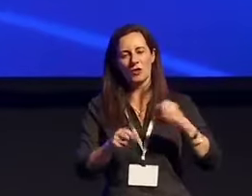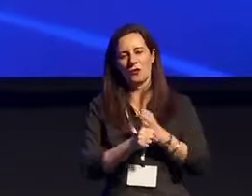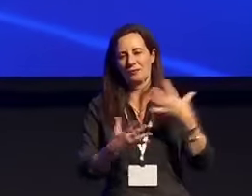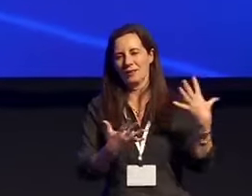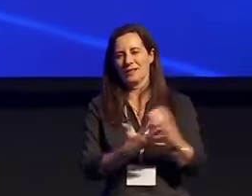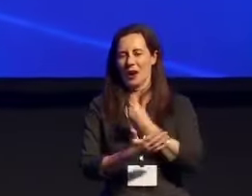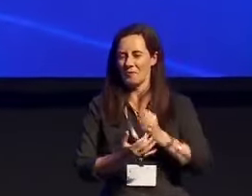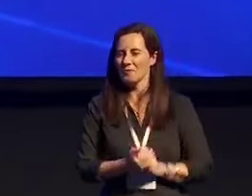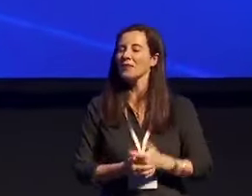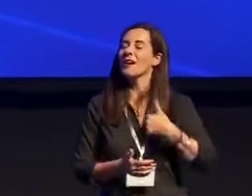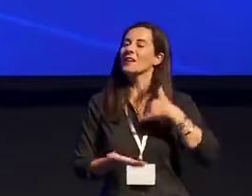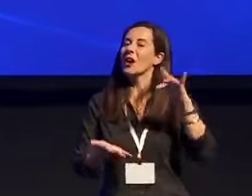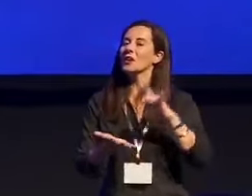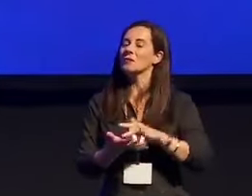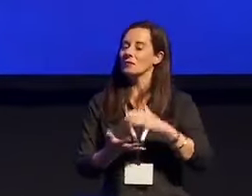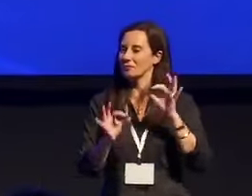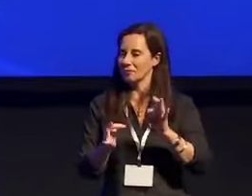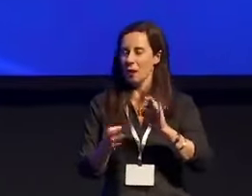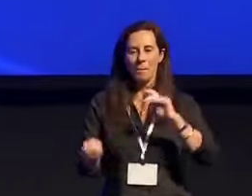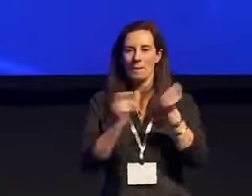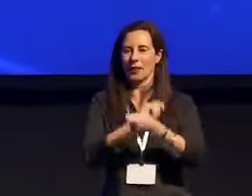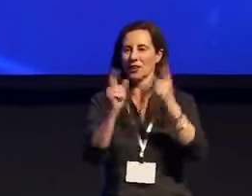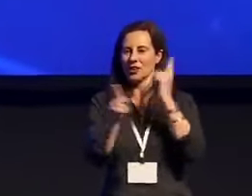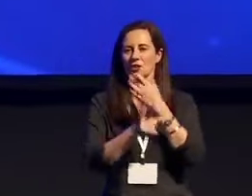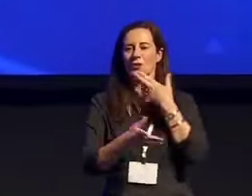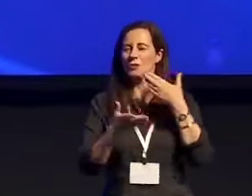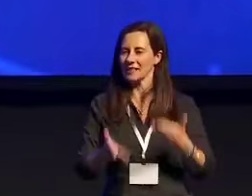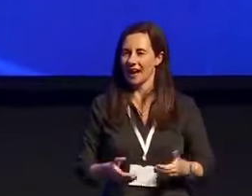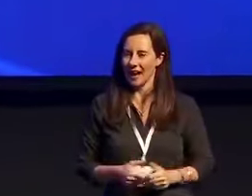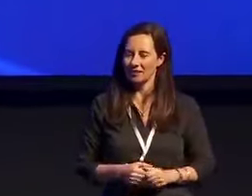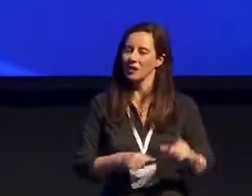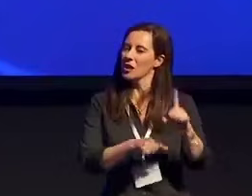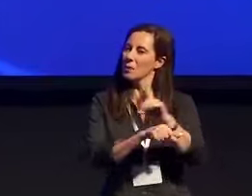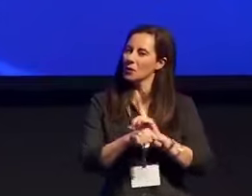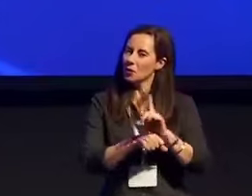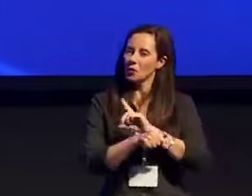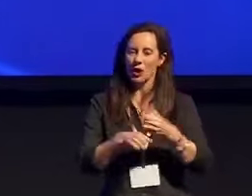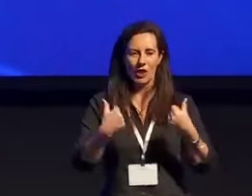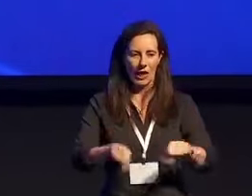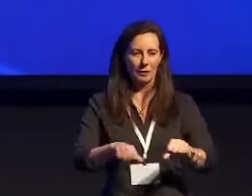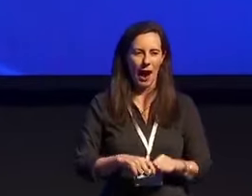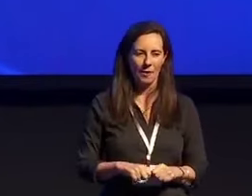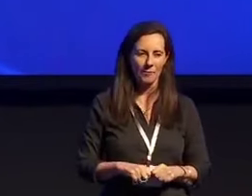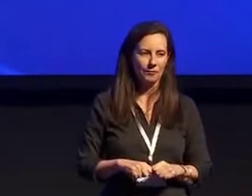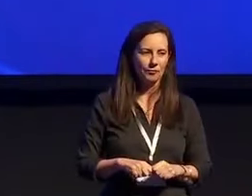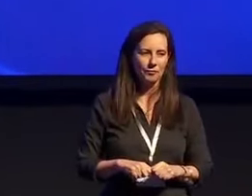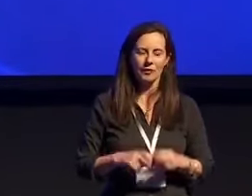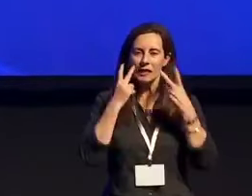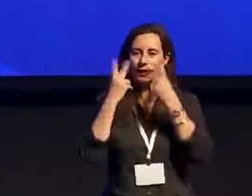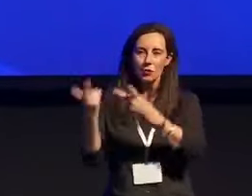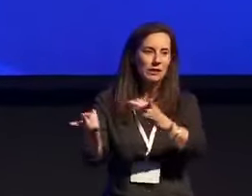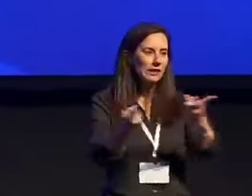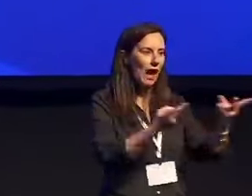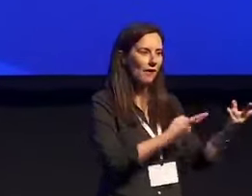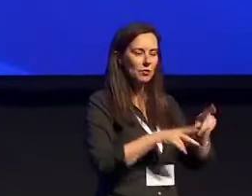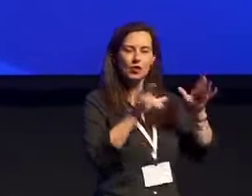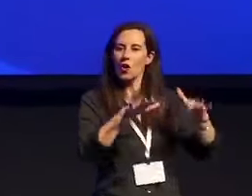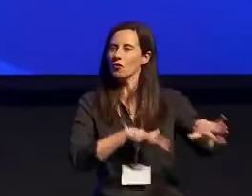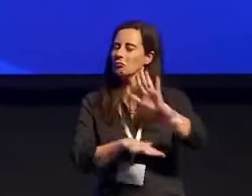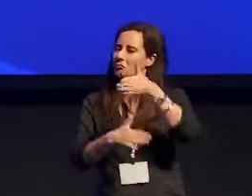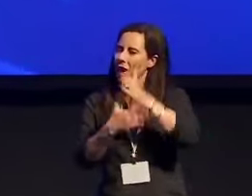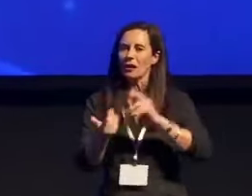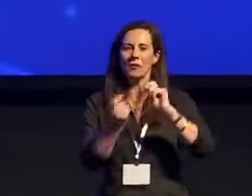מנצחת. אנחנו נמצאים בעיצומה של מהפכת הנגישות בישראל, בתקופה של הטמעה. הביטו סביב, לכל היושבים כאן יש